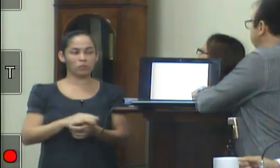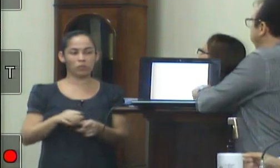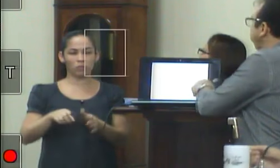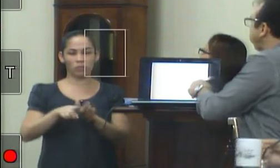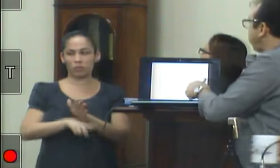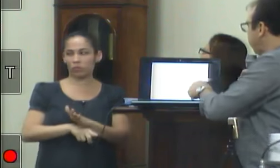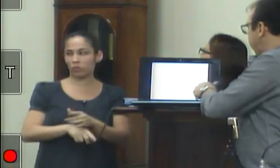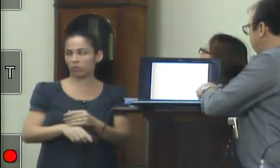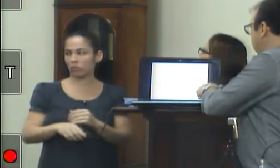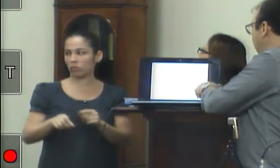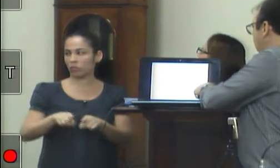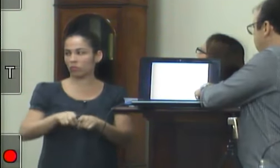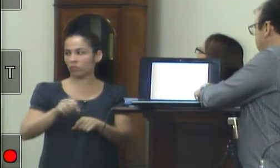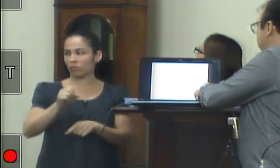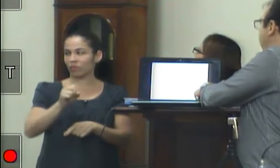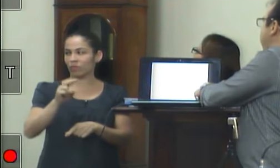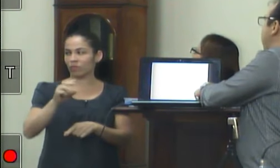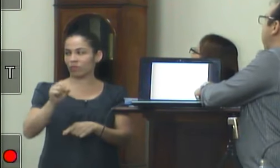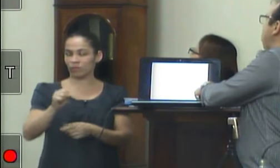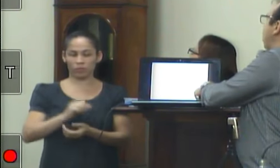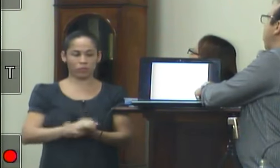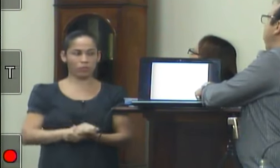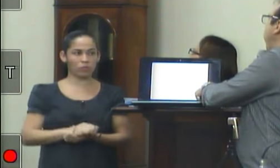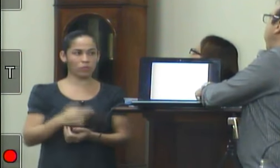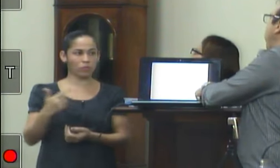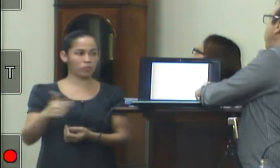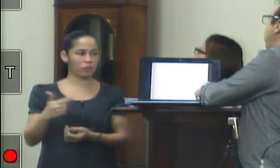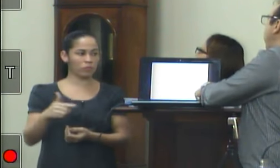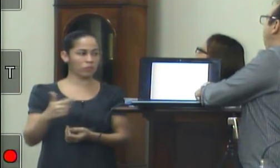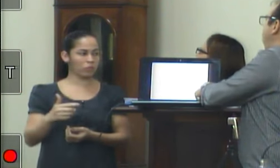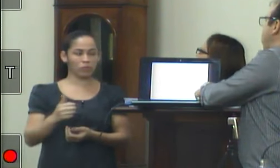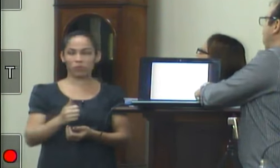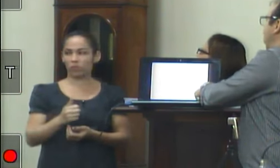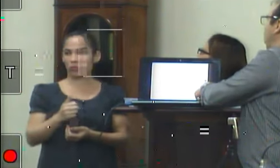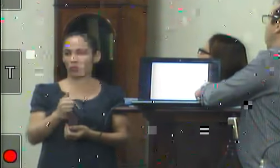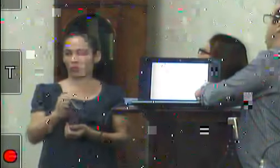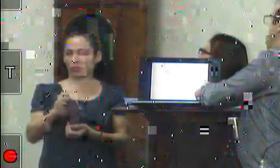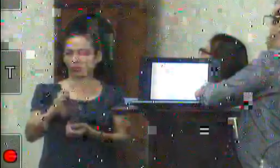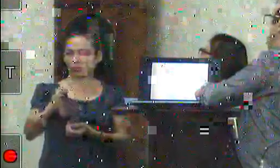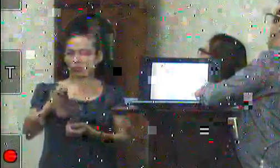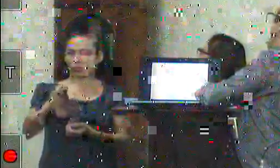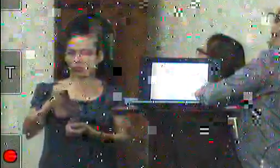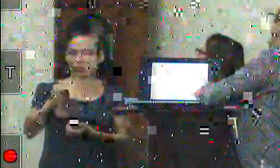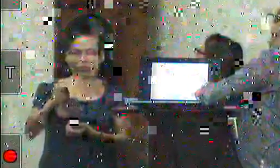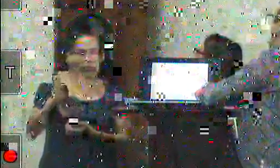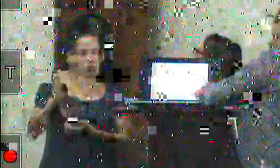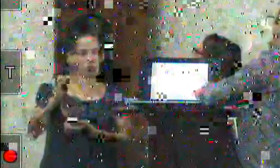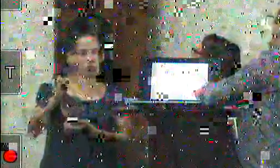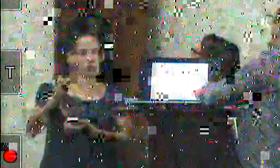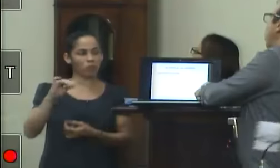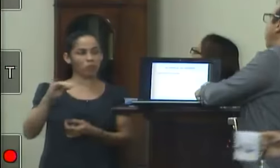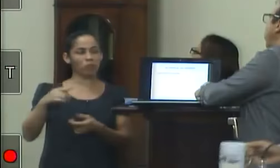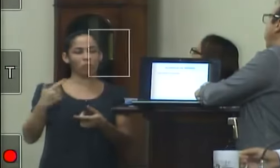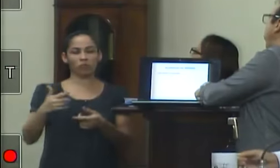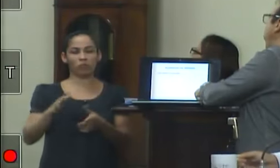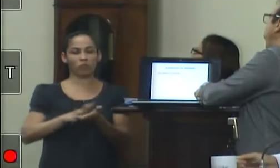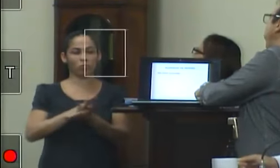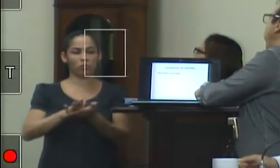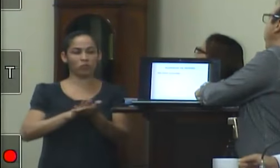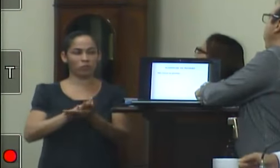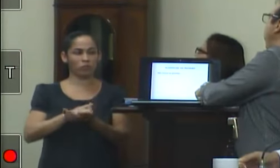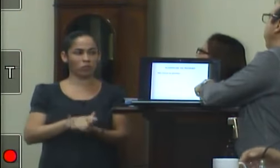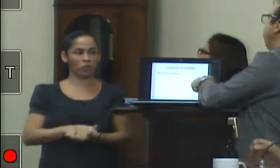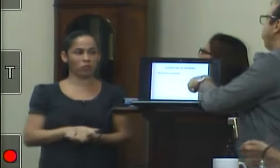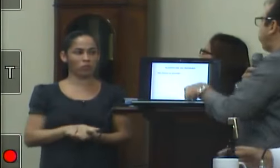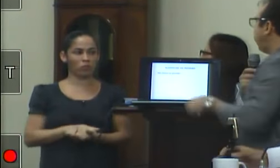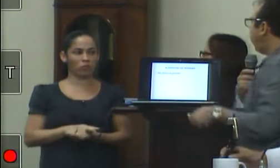SUS. Nós não tivemos nenhuma auditoria de nenhum órgão de controle externo nesse período, nem